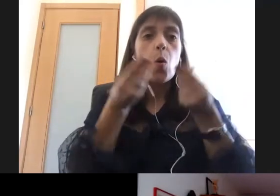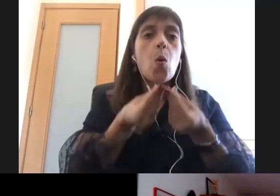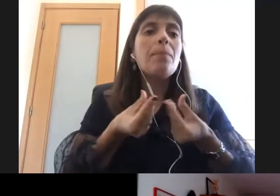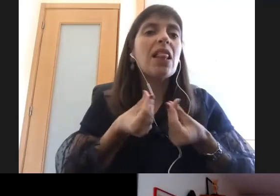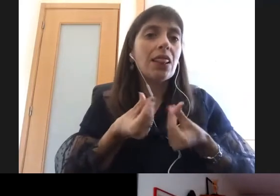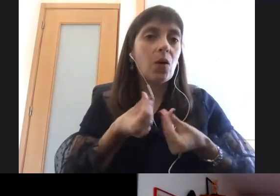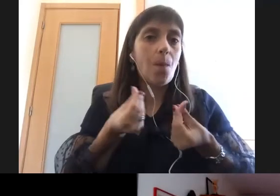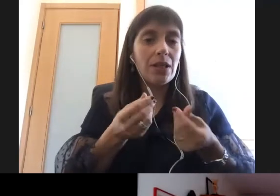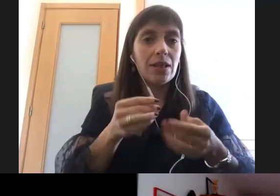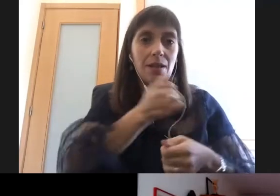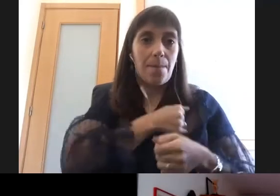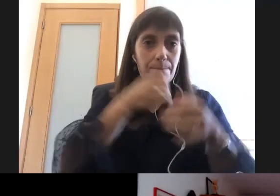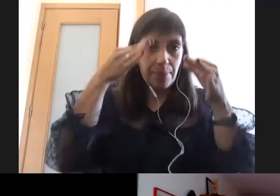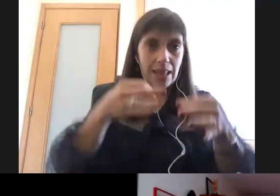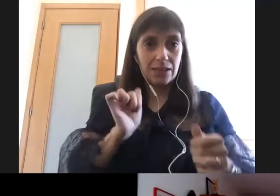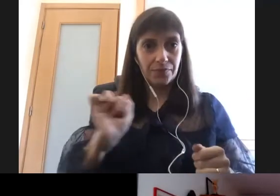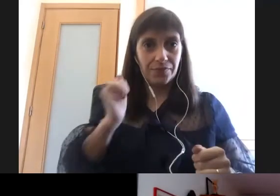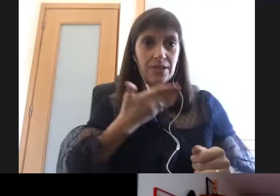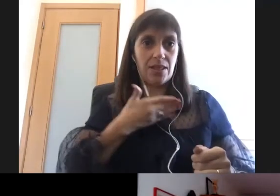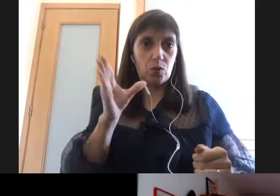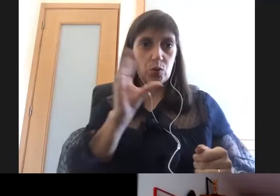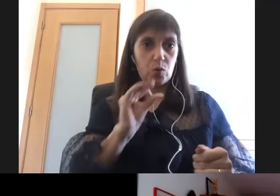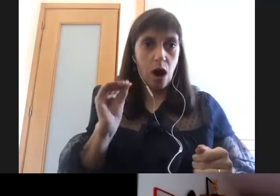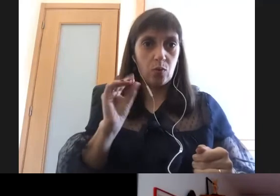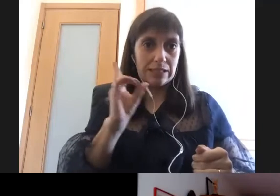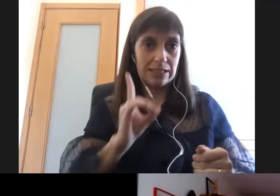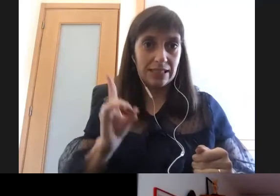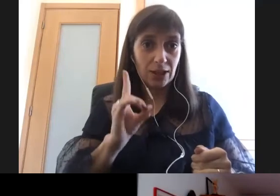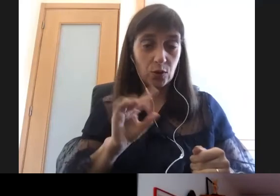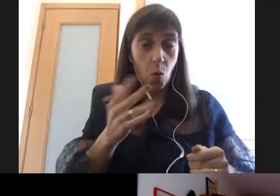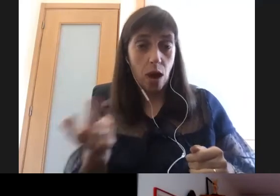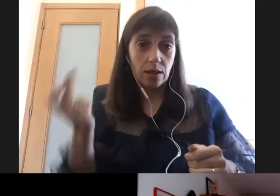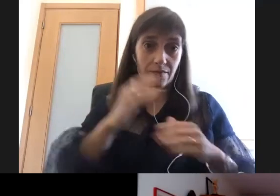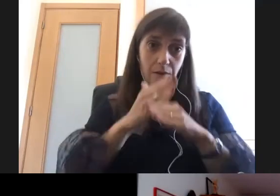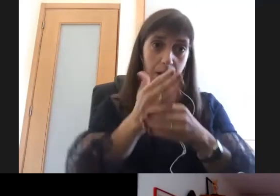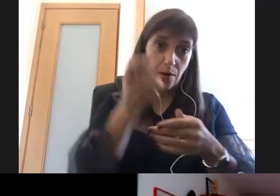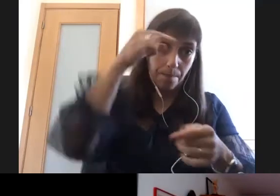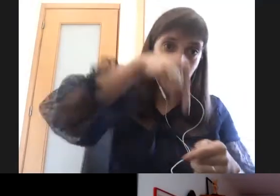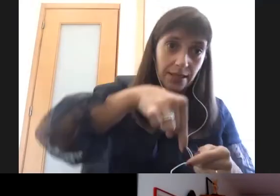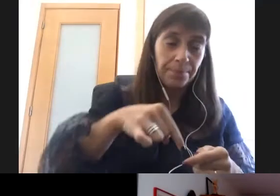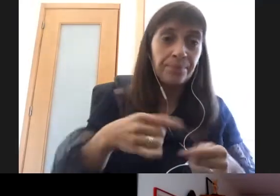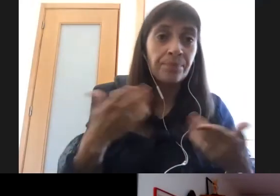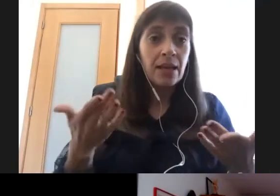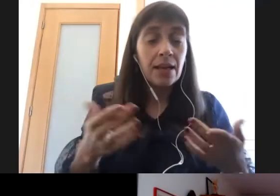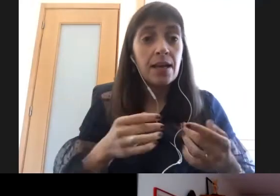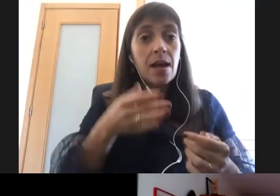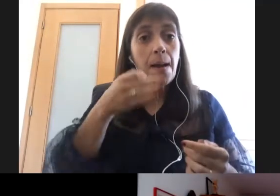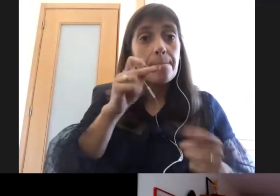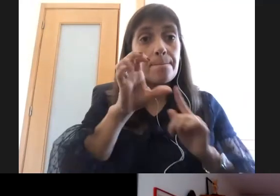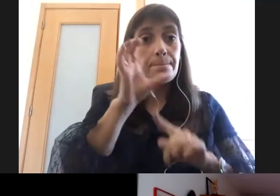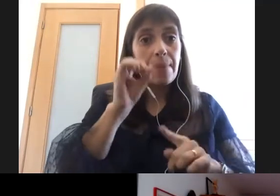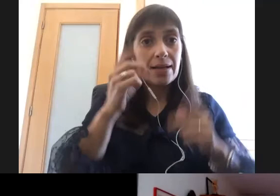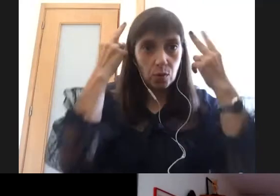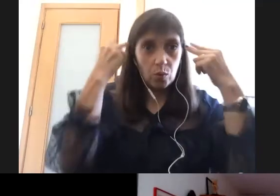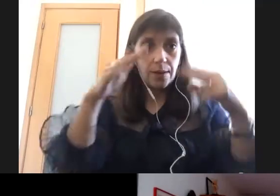de Dom João VI, quando ele aportou por aqui. Na sequência, o Paço Imperial de Dom Pedro